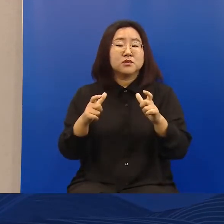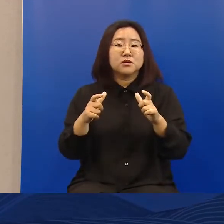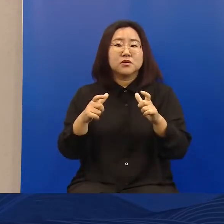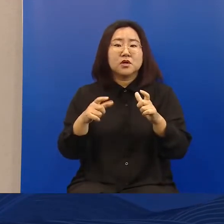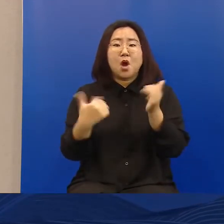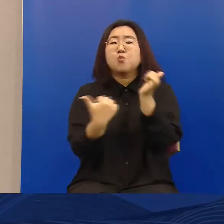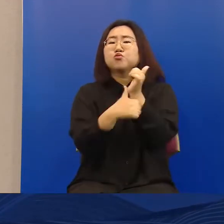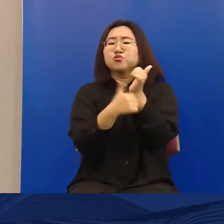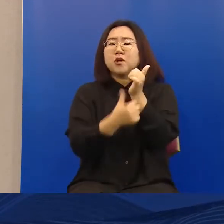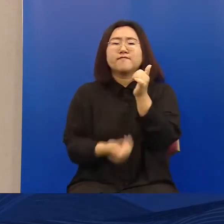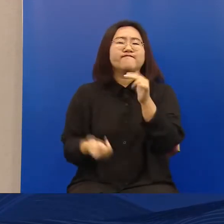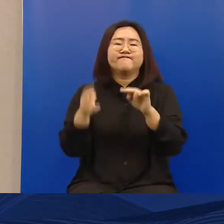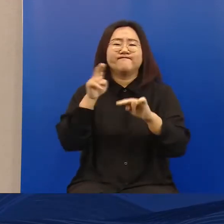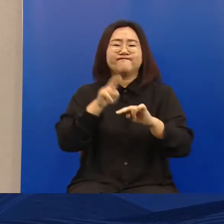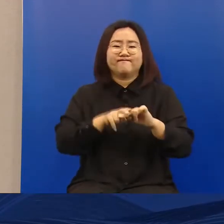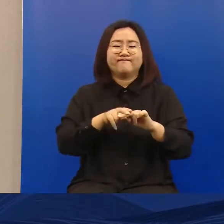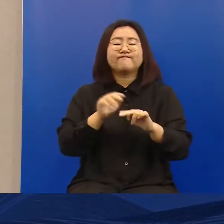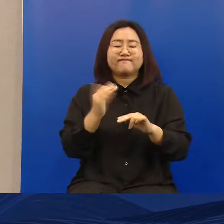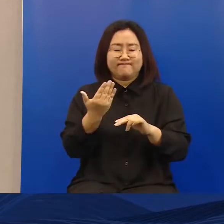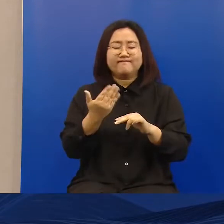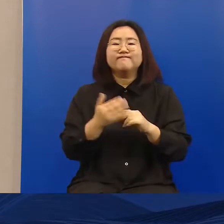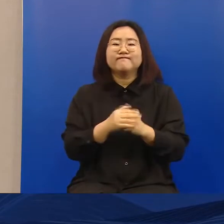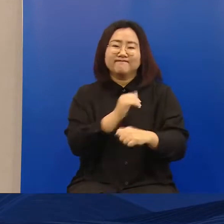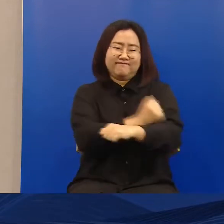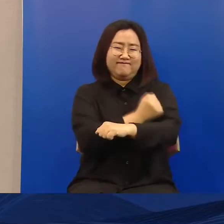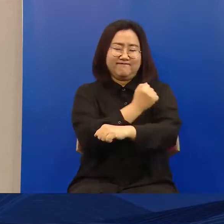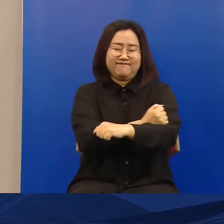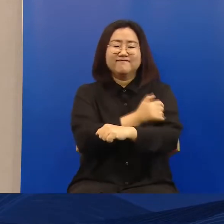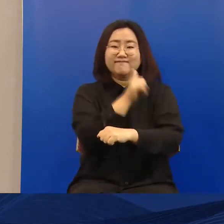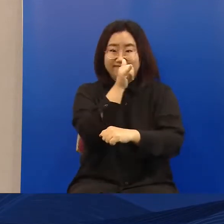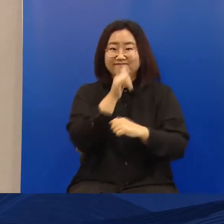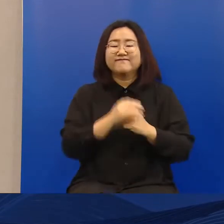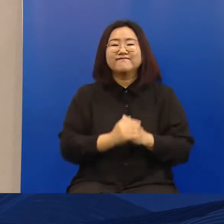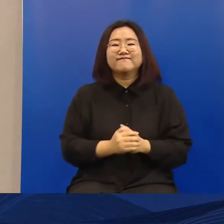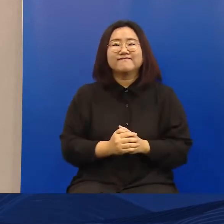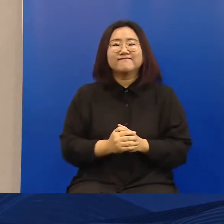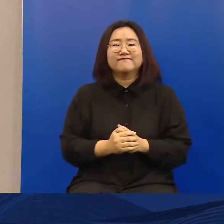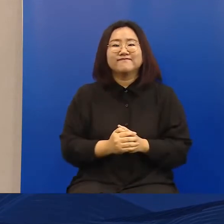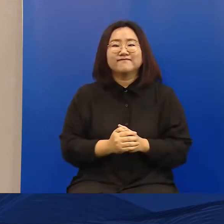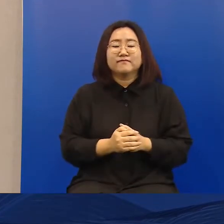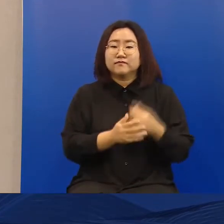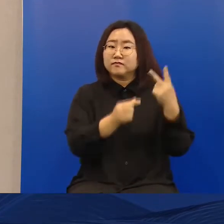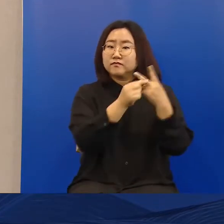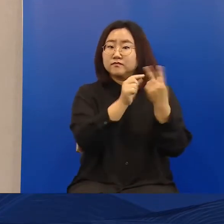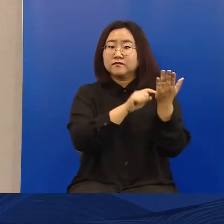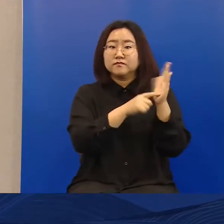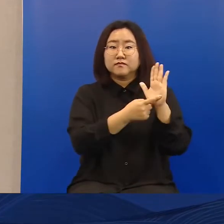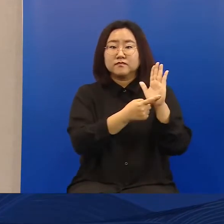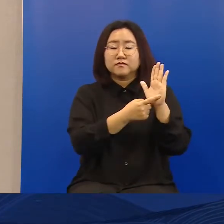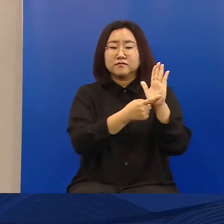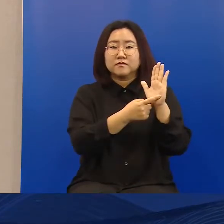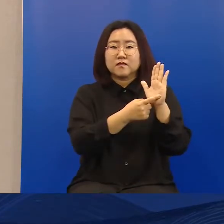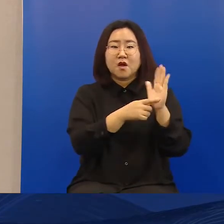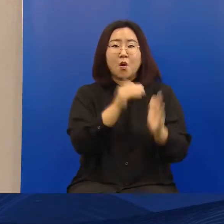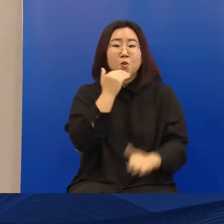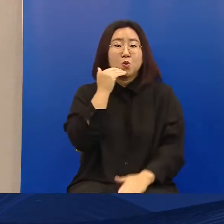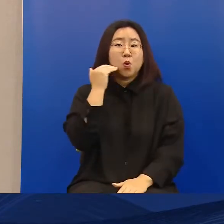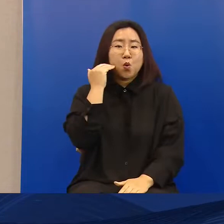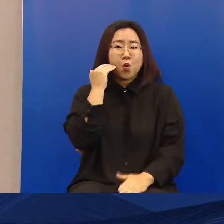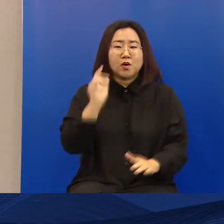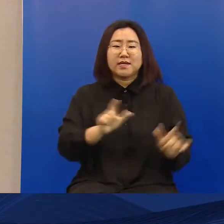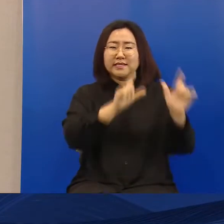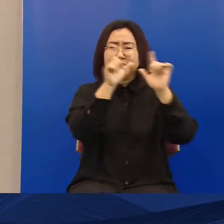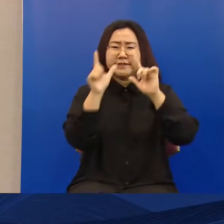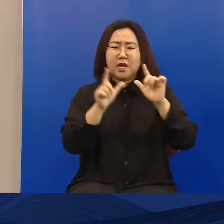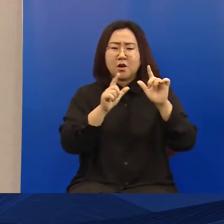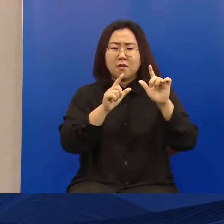제주특별자치도 정무부지사님으로 수고해 주시고 계십니다. 두 번째 발표자는 농인의